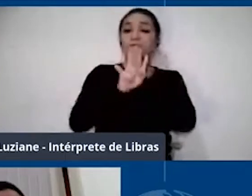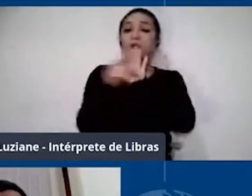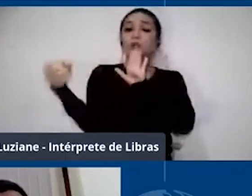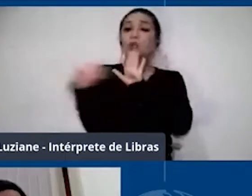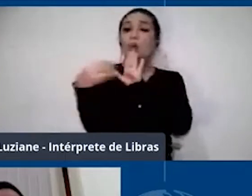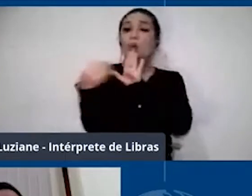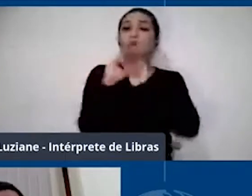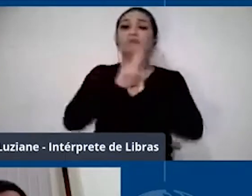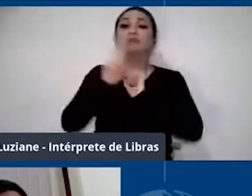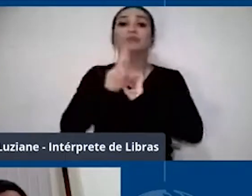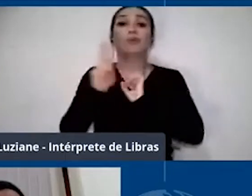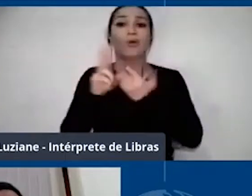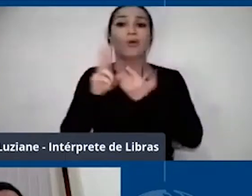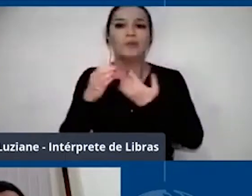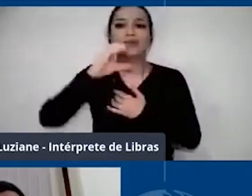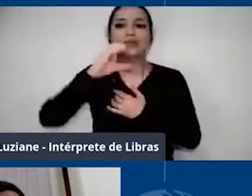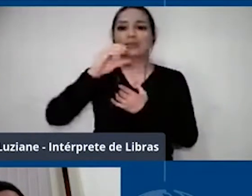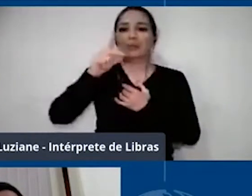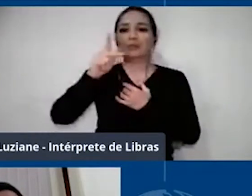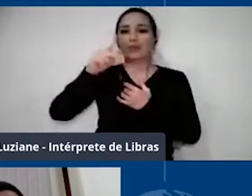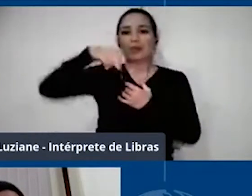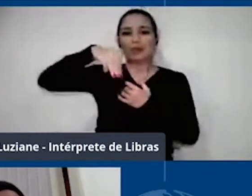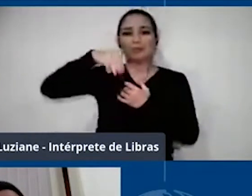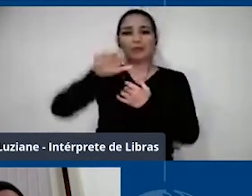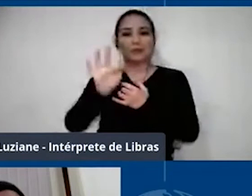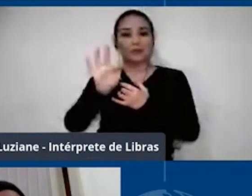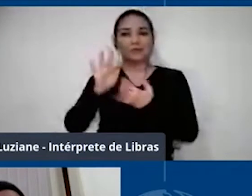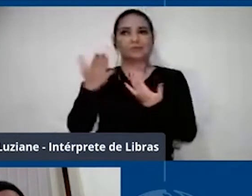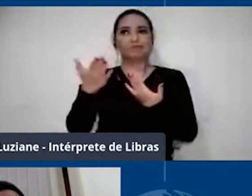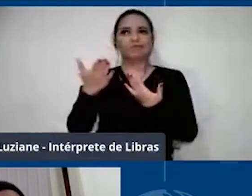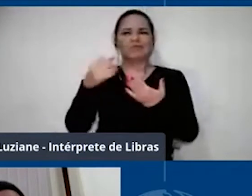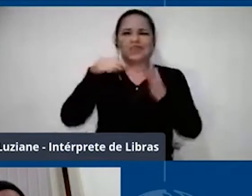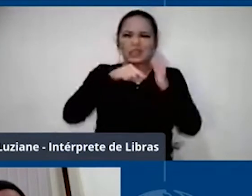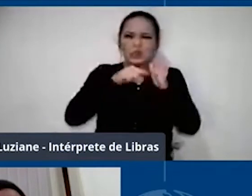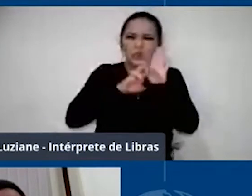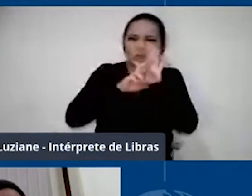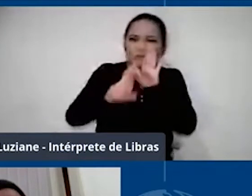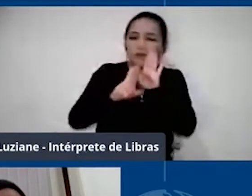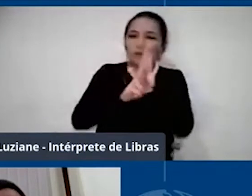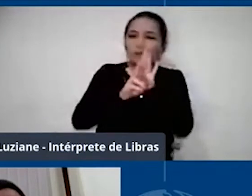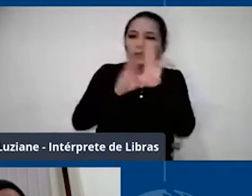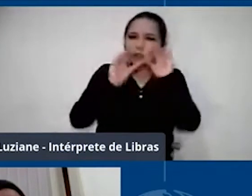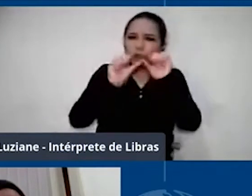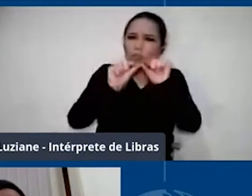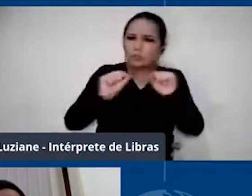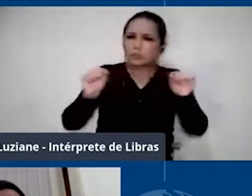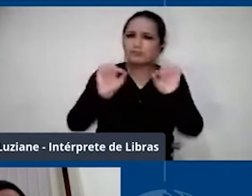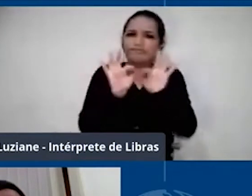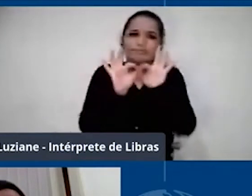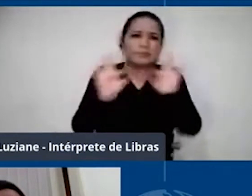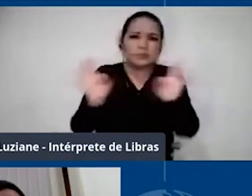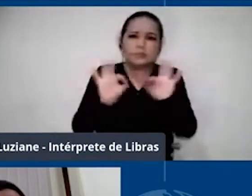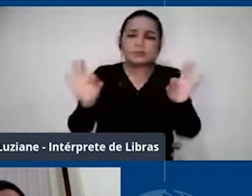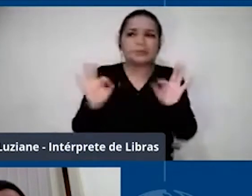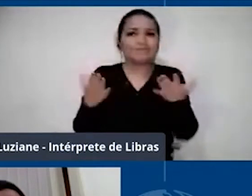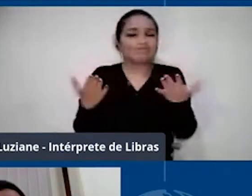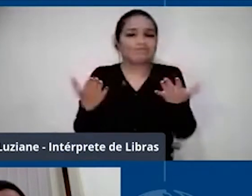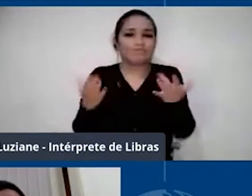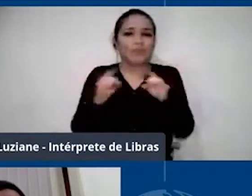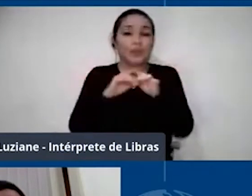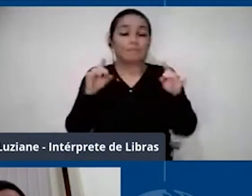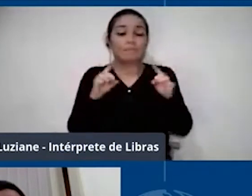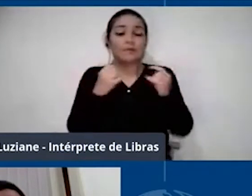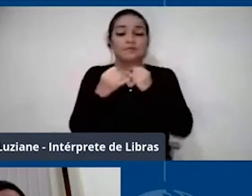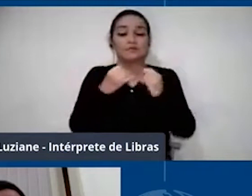nome para a CPMF. E, em vez disso representar uma simplificação, que pode ser uma simplificação, mas, do ponto de vista